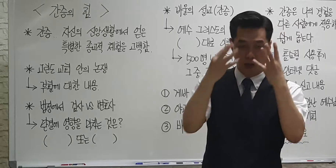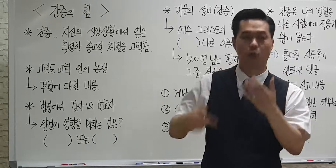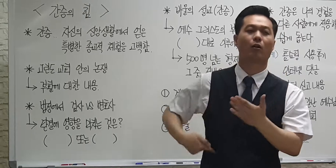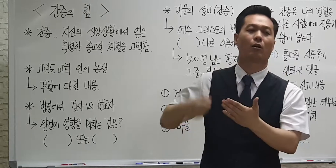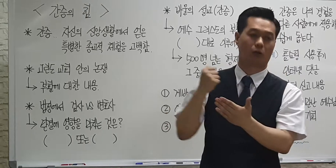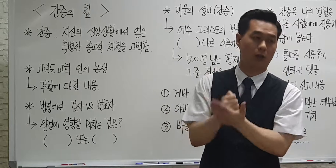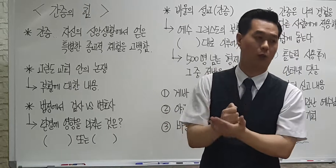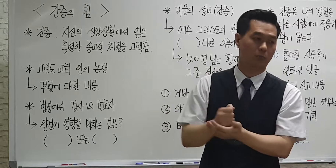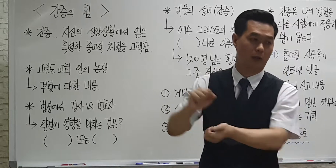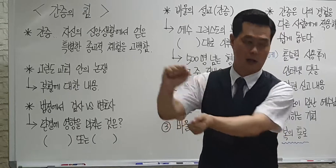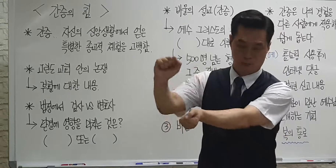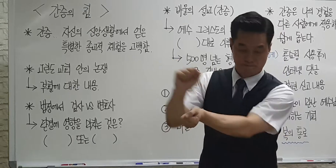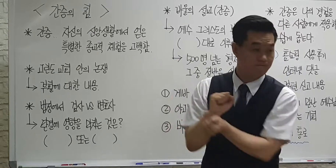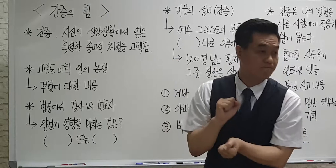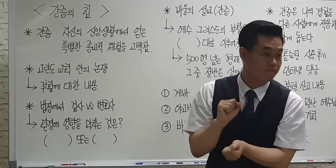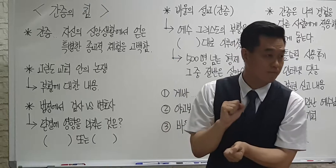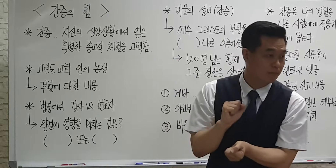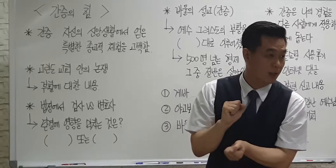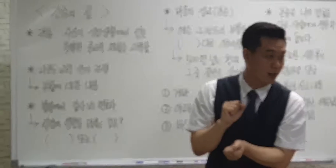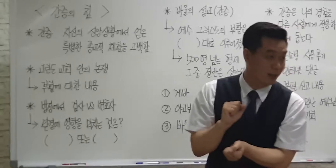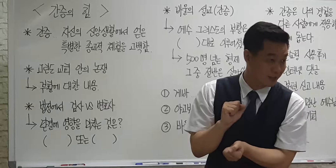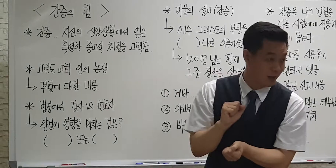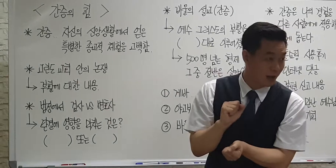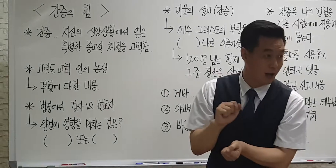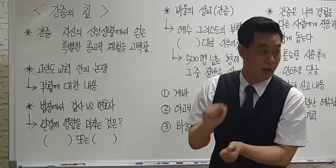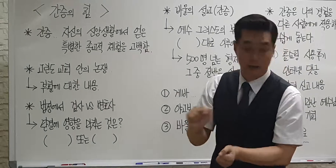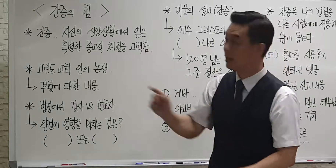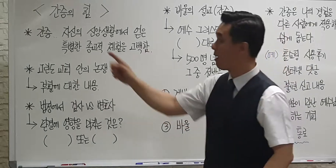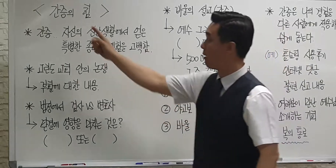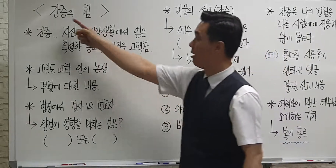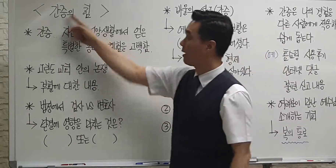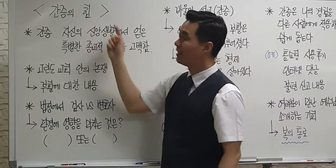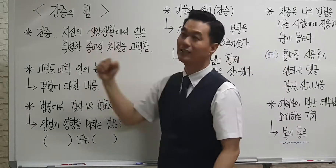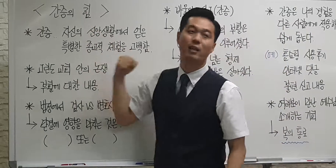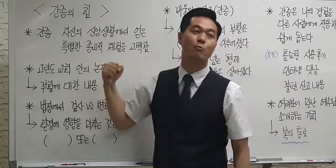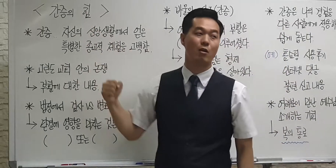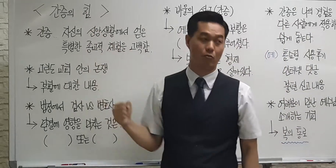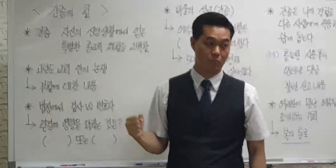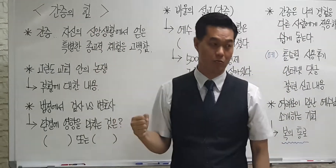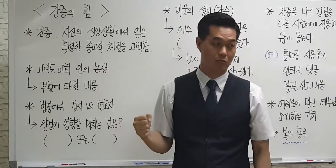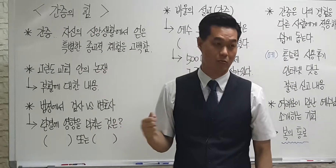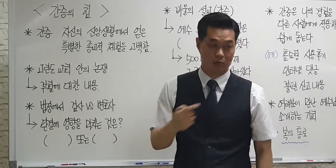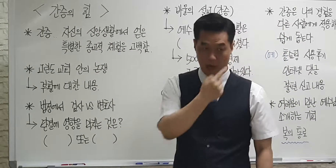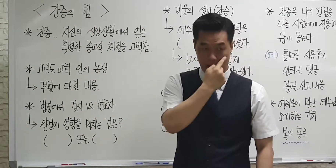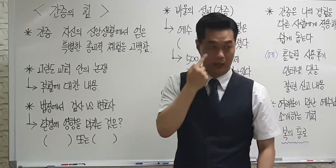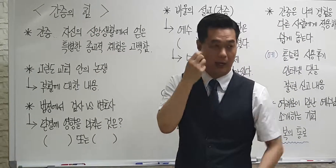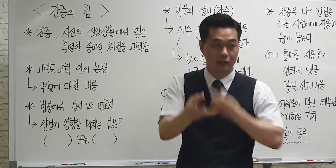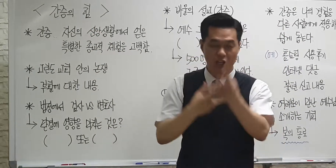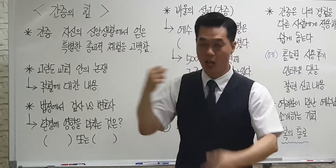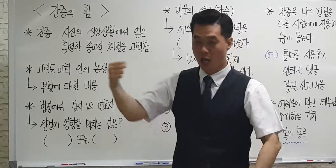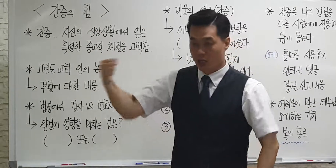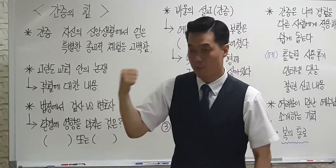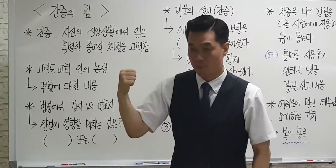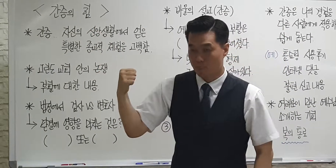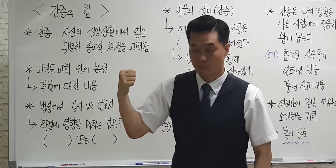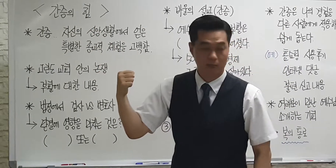나도 저렇게 결단하고 싶다. 이렇게 됐을 때가 그게 간증의 힘이에요. 근데 간증의 힘